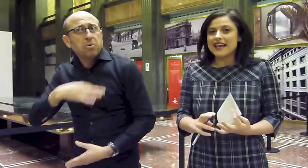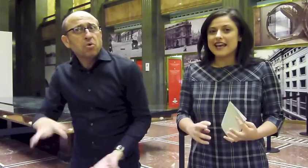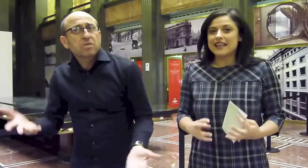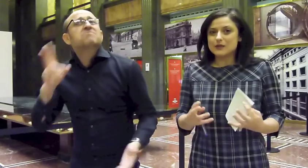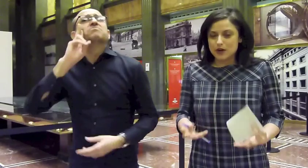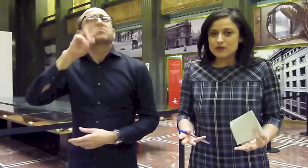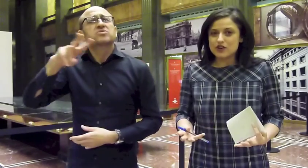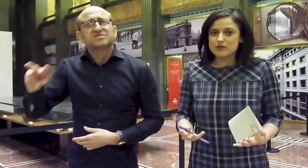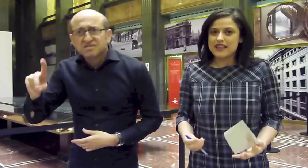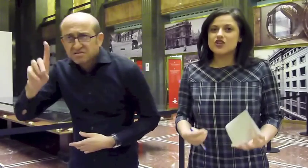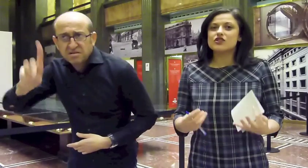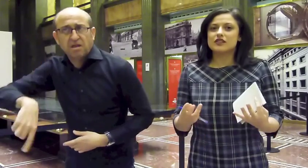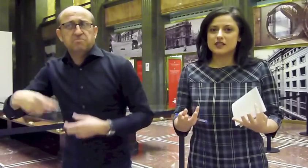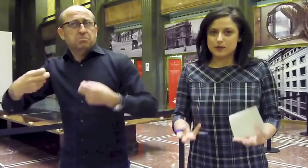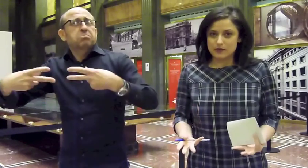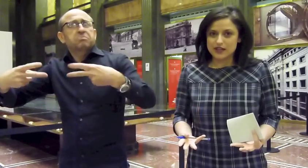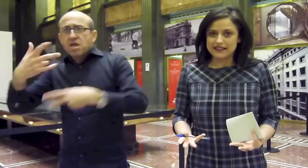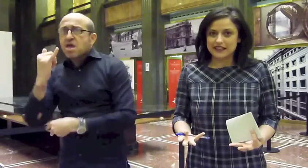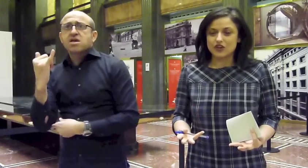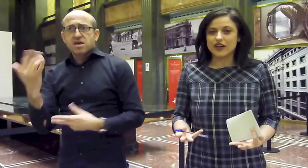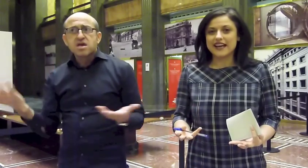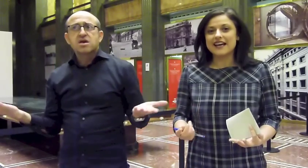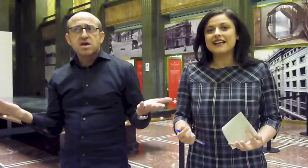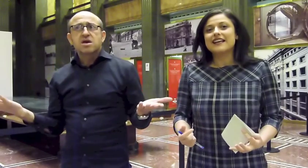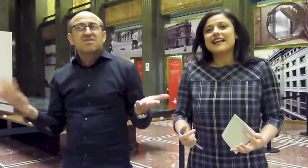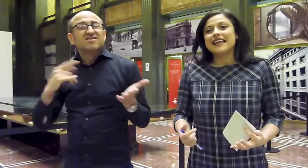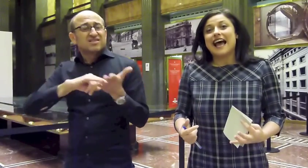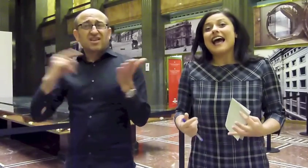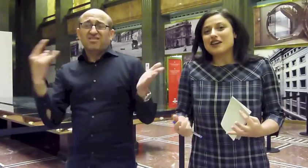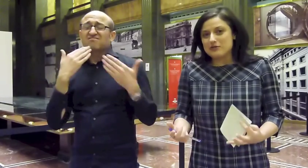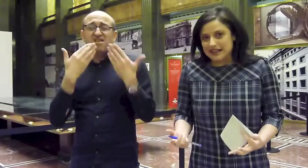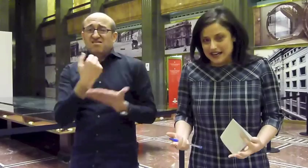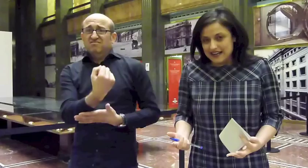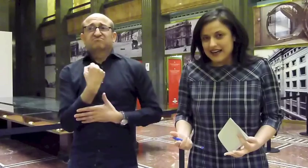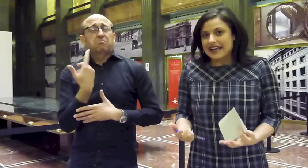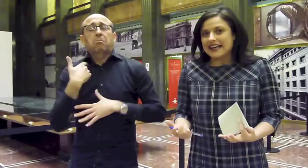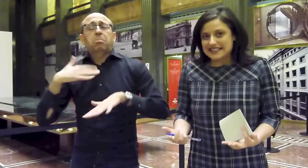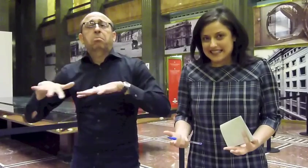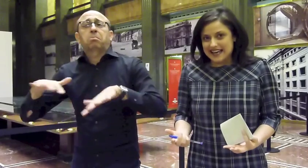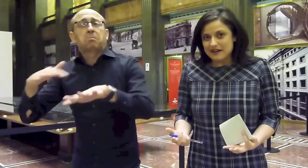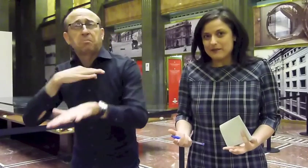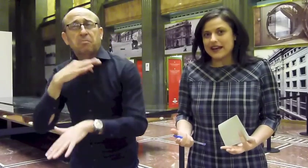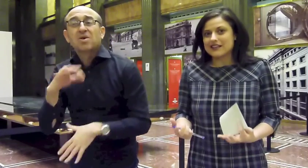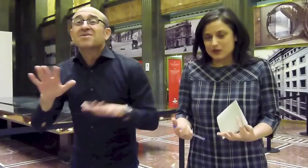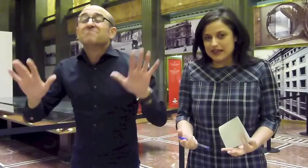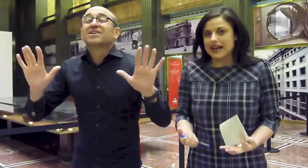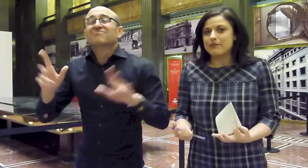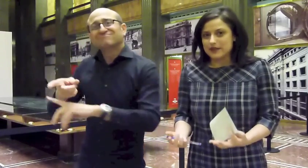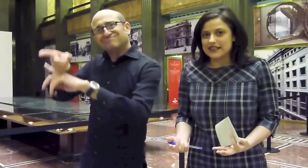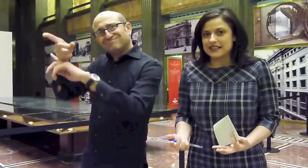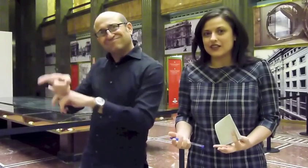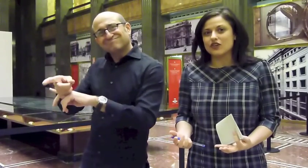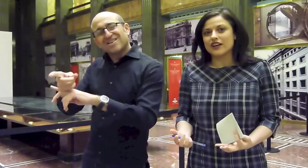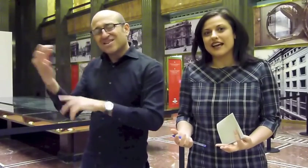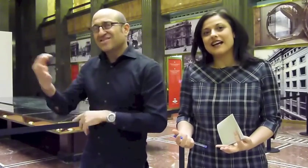tanto, disponemos de los medios, disponemos de la tecnología. Hay que obligar, hay que legislar para que se obligue a